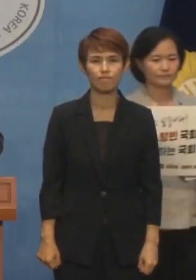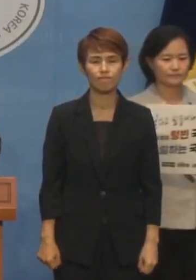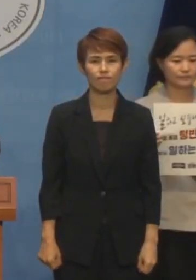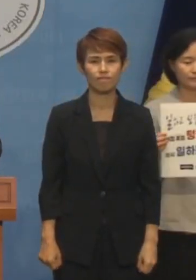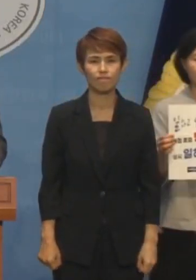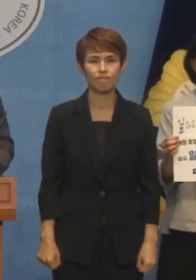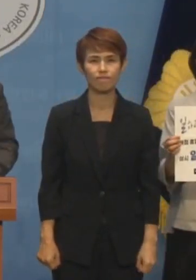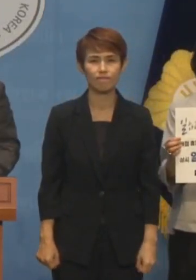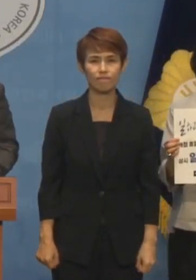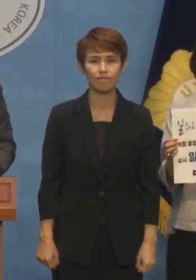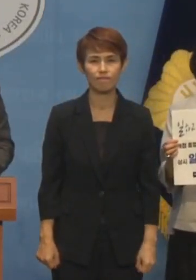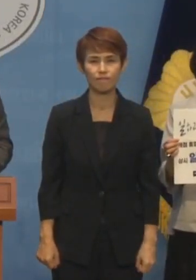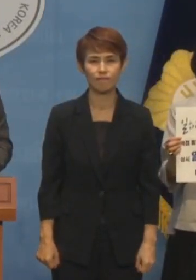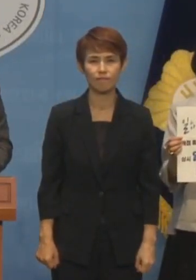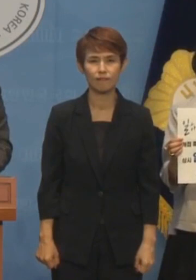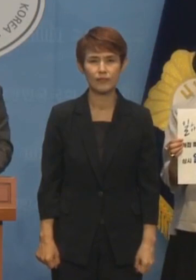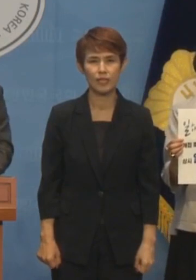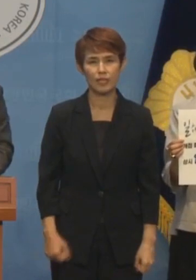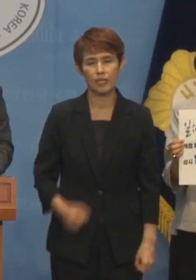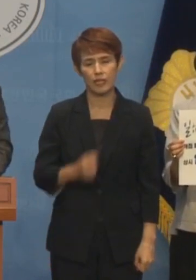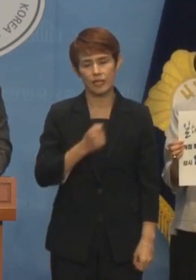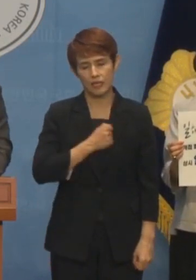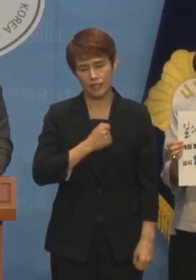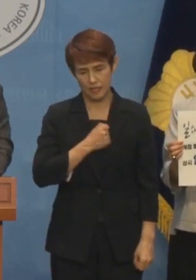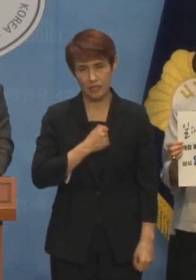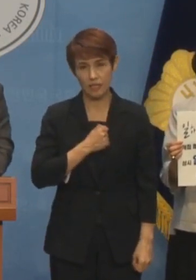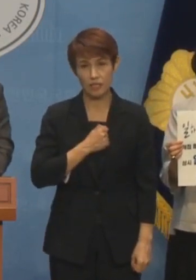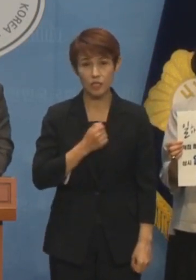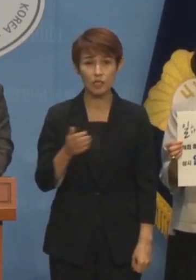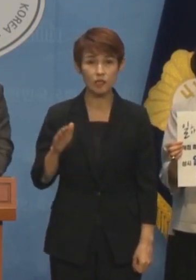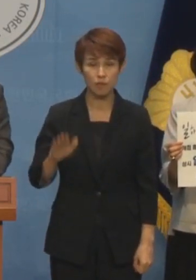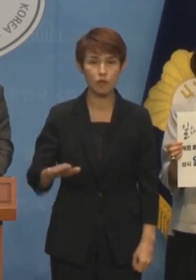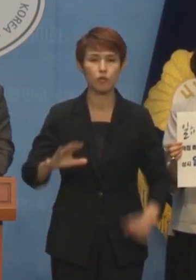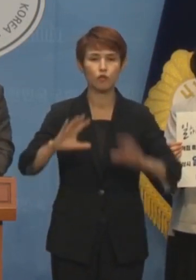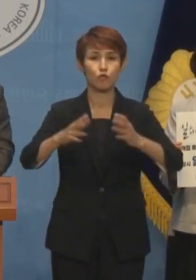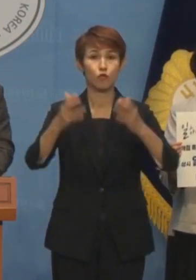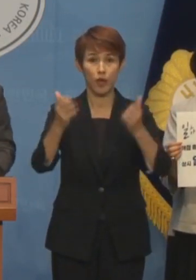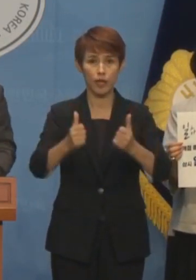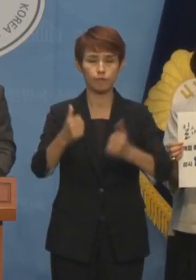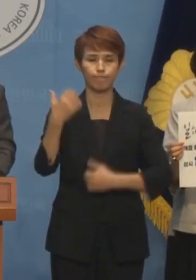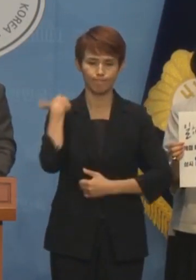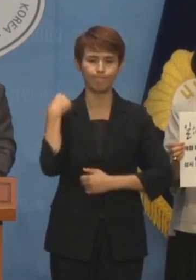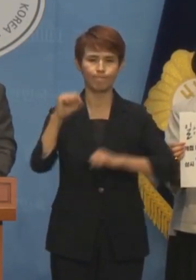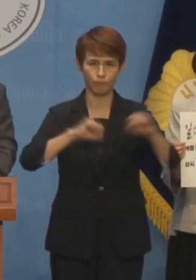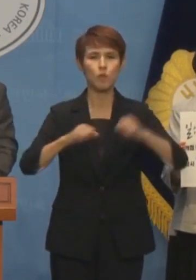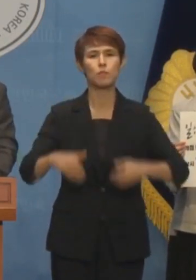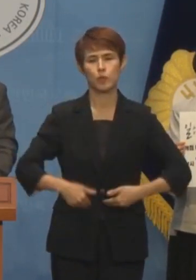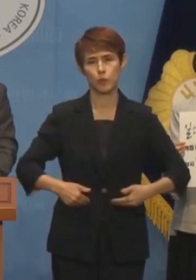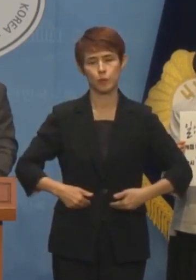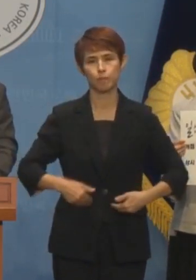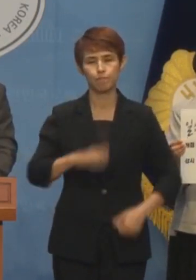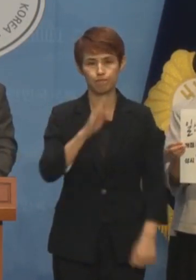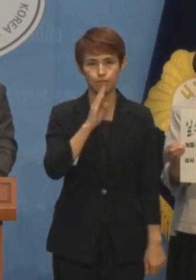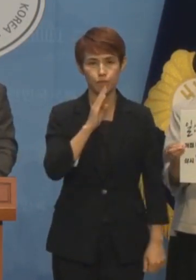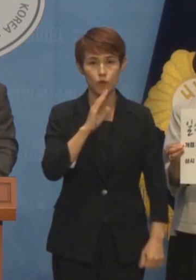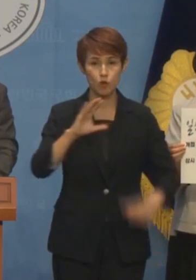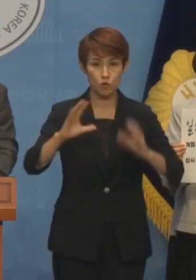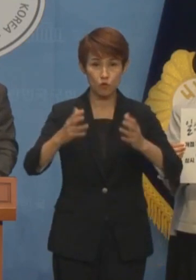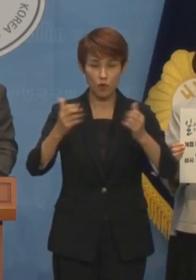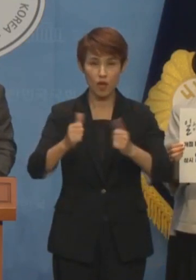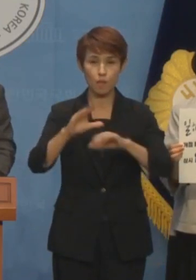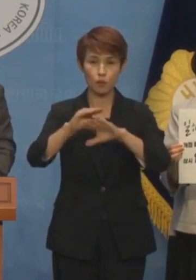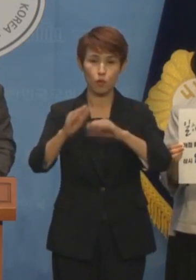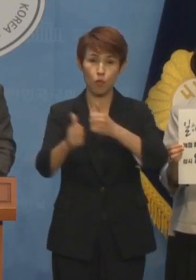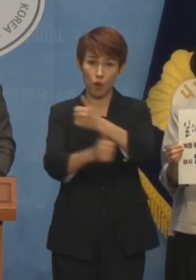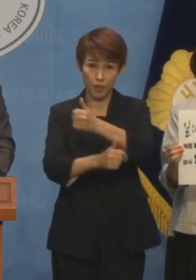예, 씁쓸하지만 그럼에도 불구하고 국회는 국회가 할 일을 해야 합니다. 그중 국회 과방의